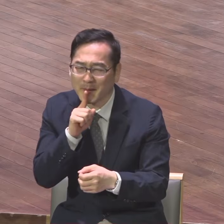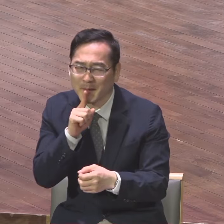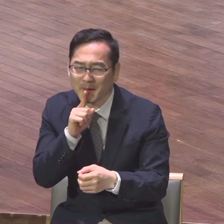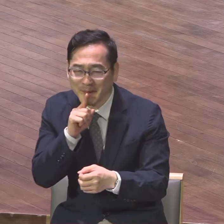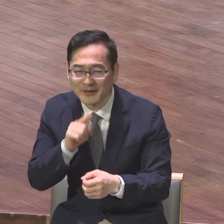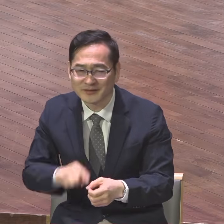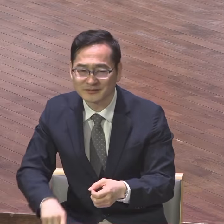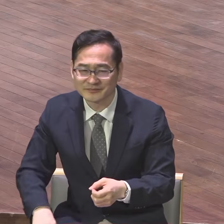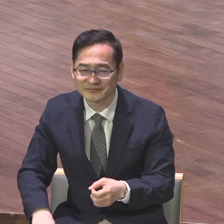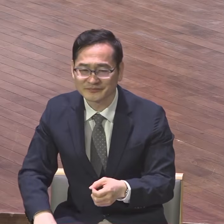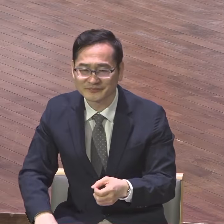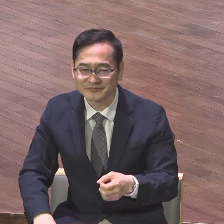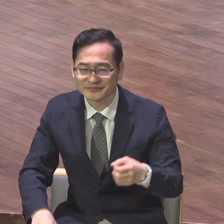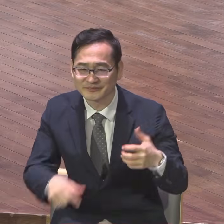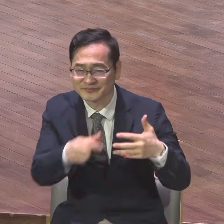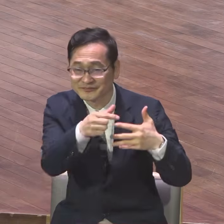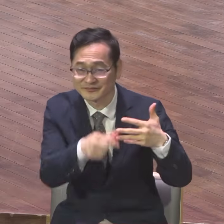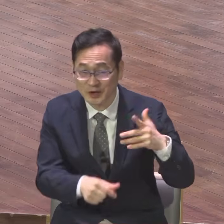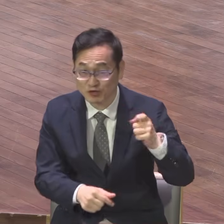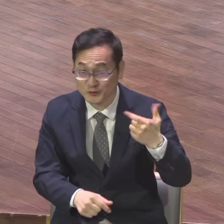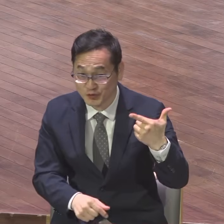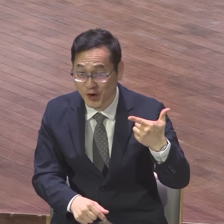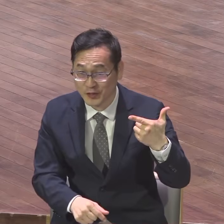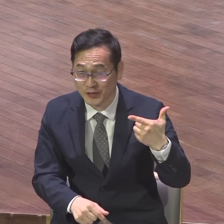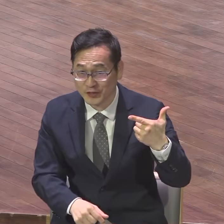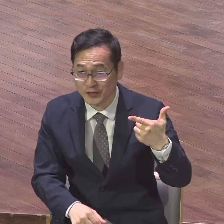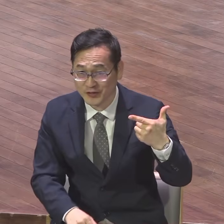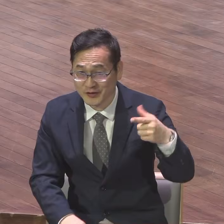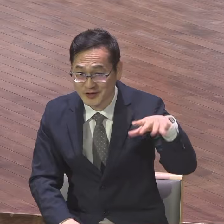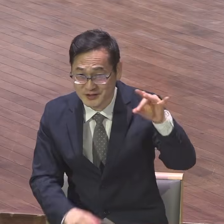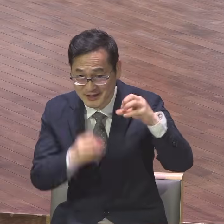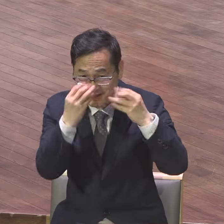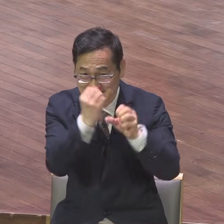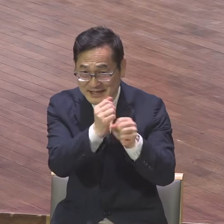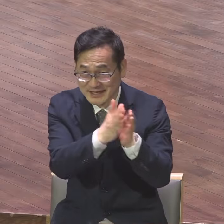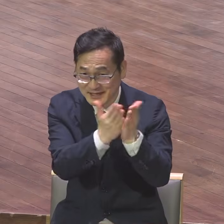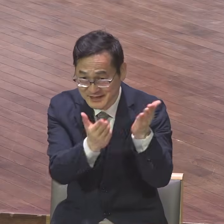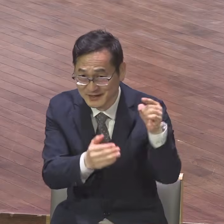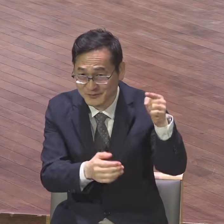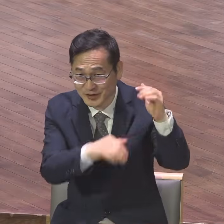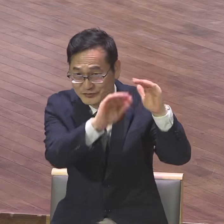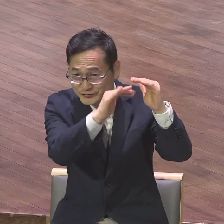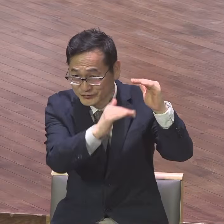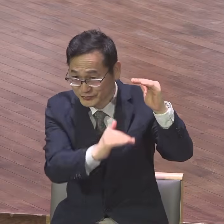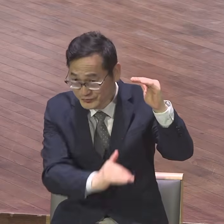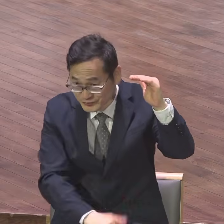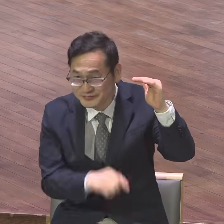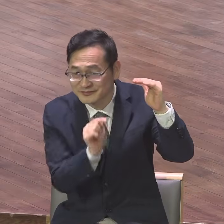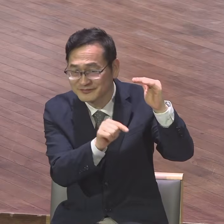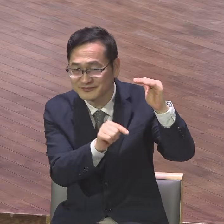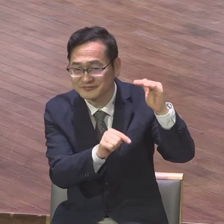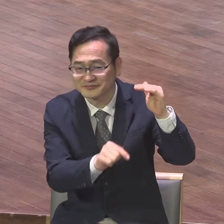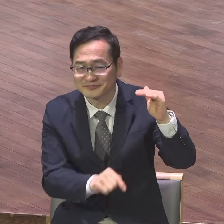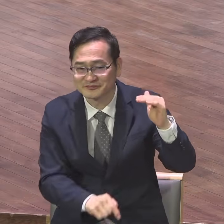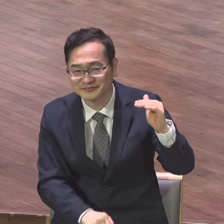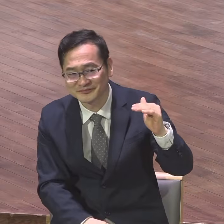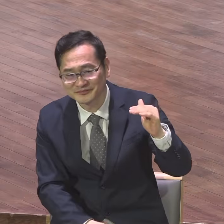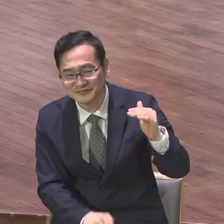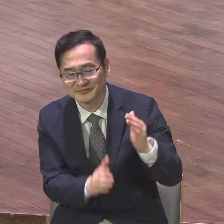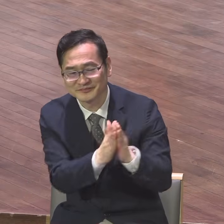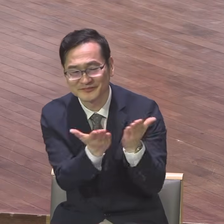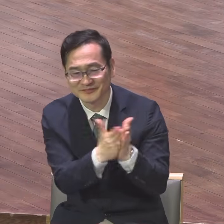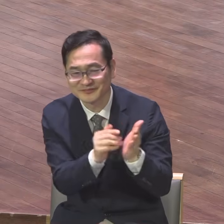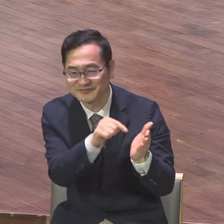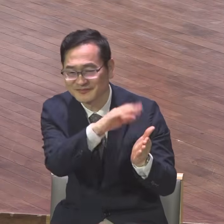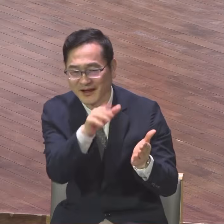66권을 15초 안에 그렇게 다 그렇게 찾을 수 있는 유다서